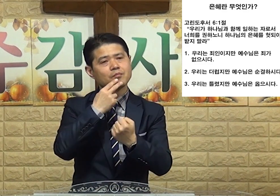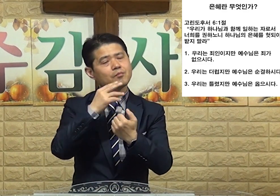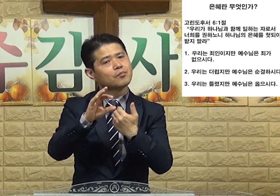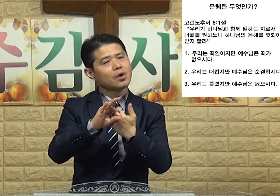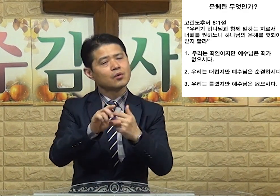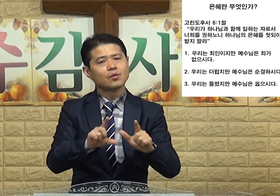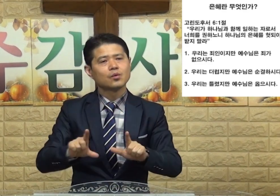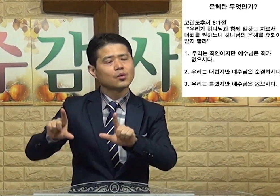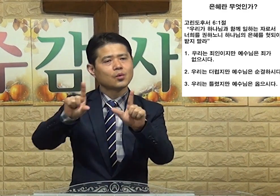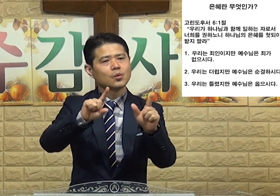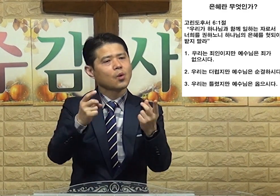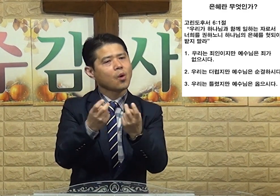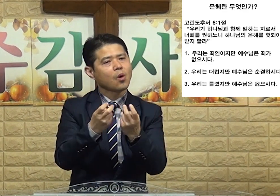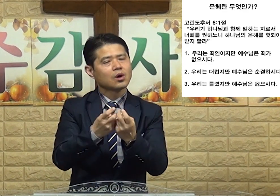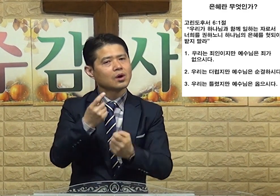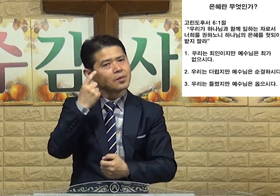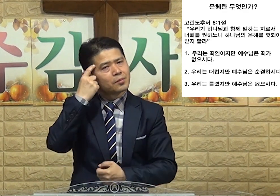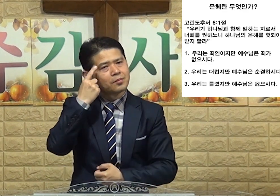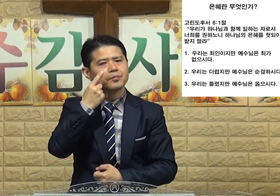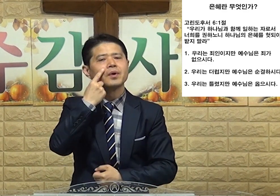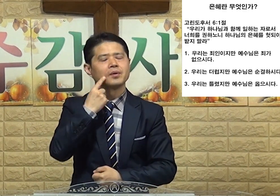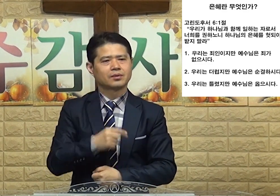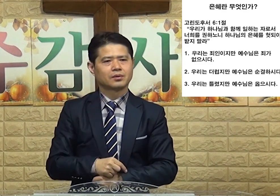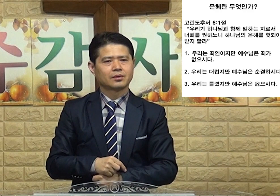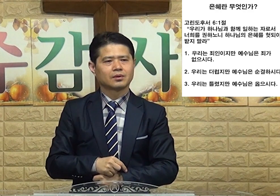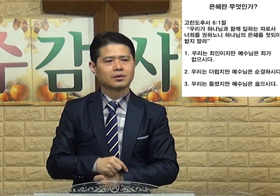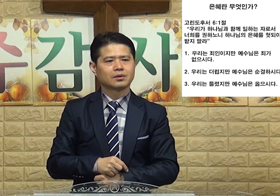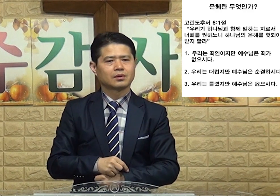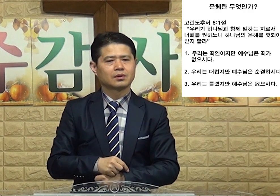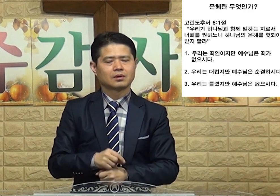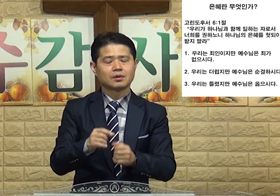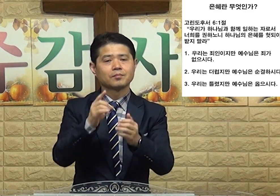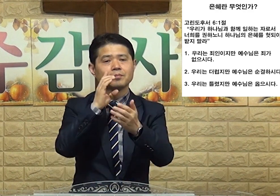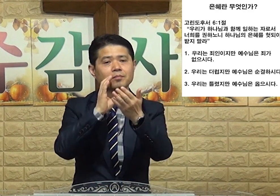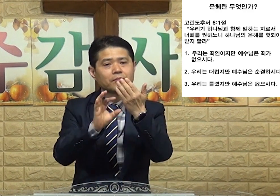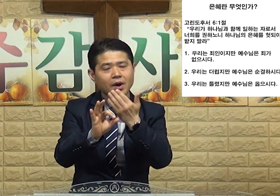그렇습니다. 은혜가 없다면 우리가 어떻게 살까요? 한번 생각해 보시길 바랍니다.